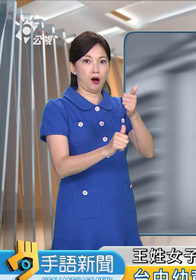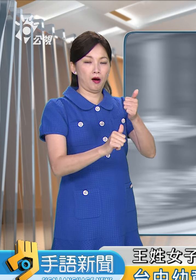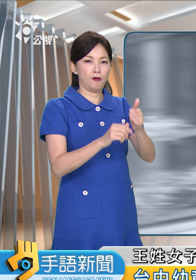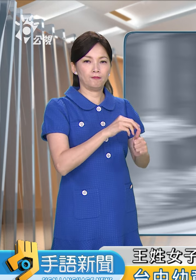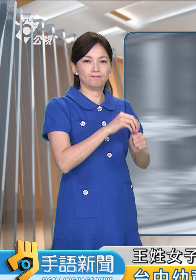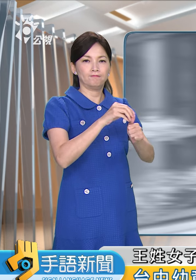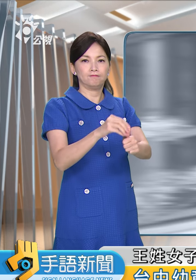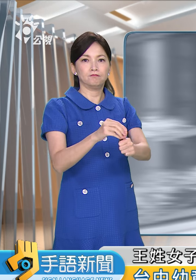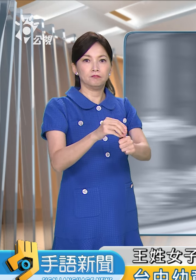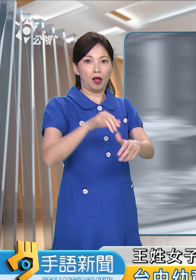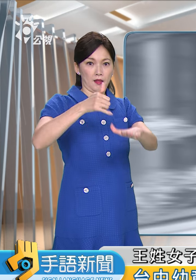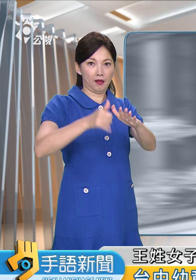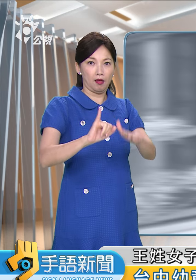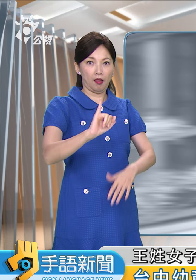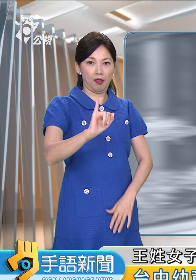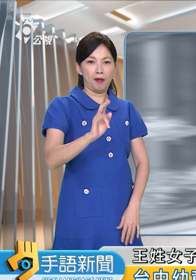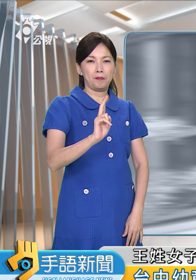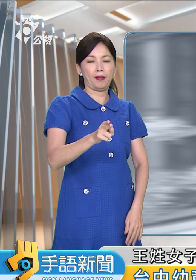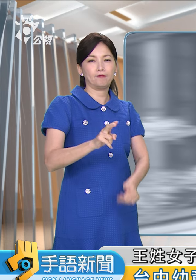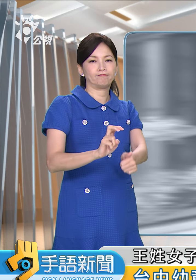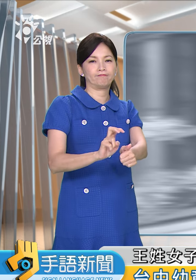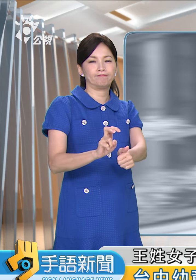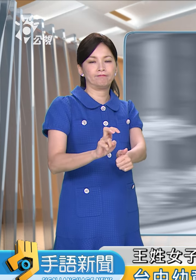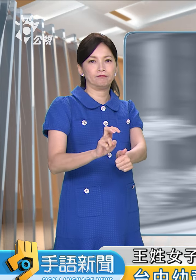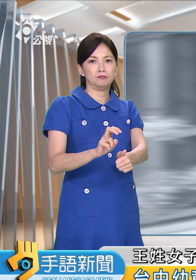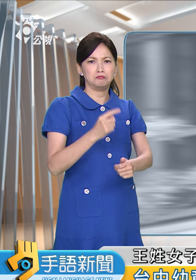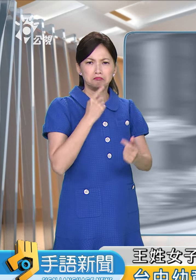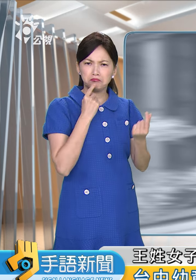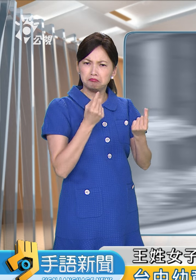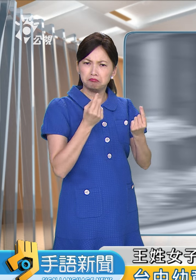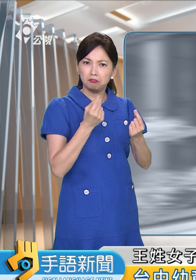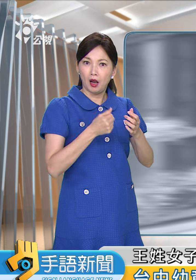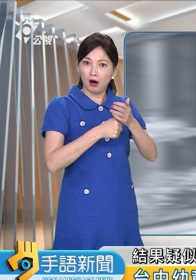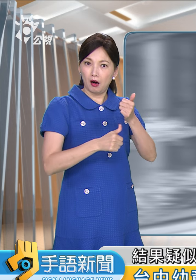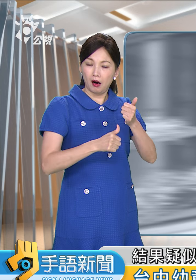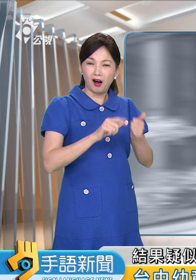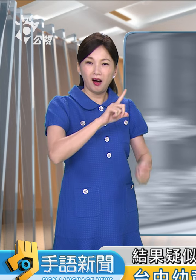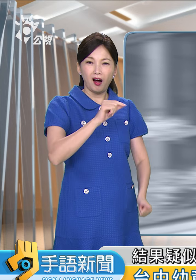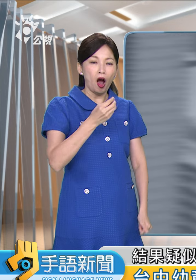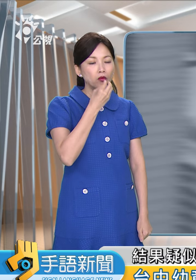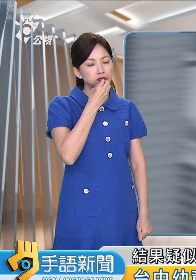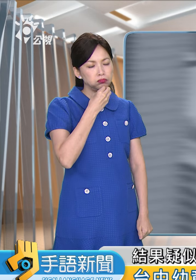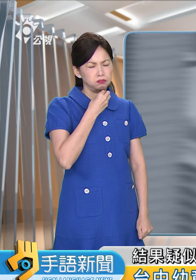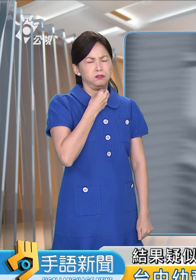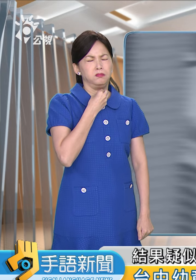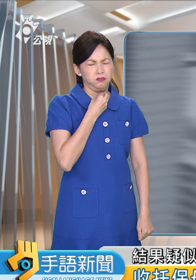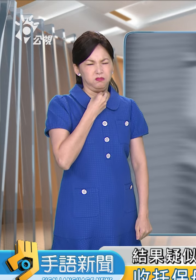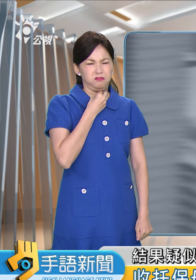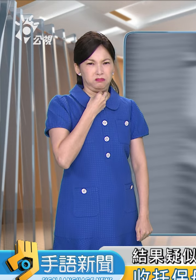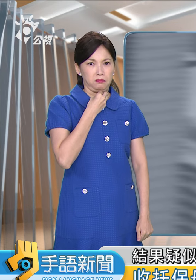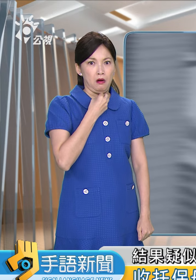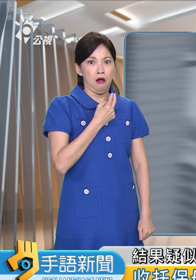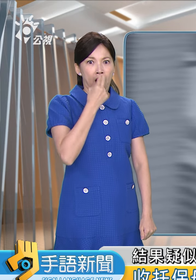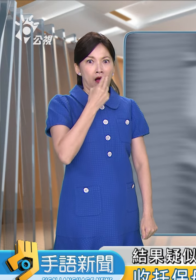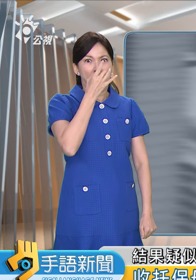给一名沈姓女子全天照顾，结果疑似吞咽异物窒息，送医急